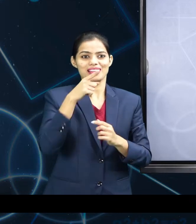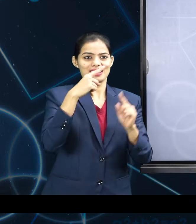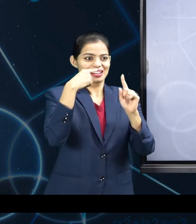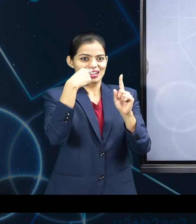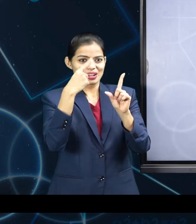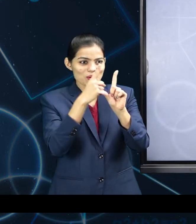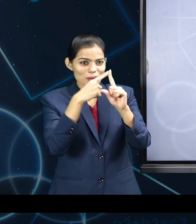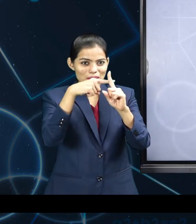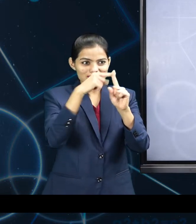కార్టీసియన్,